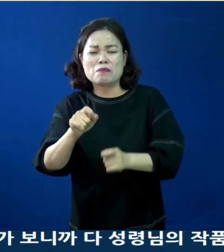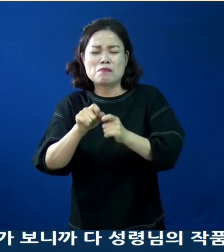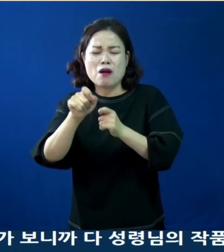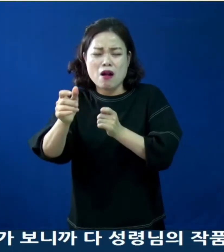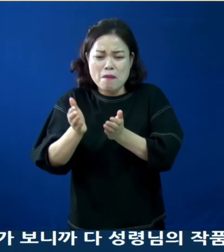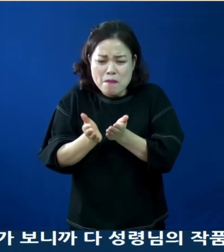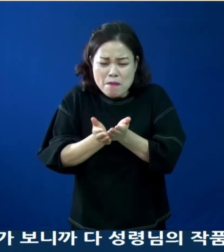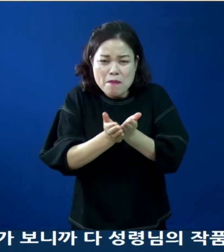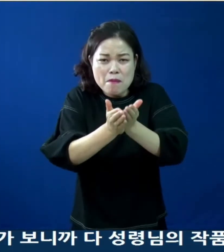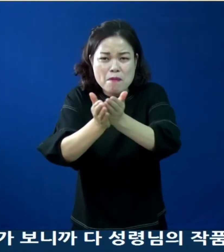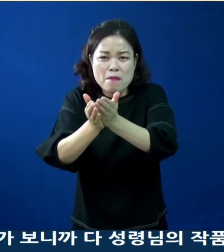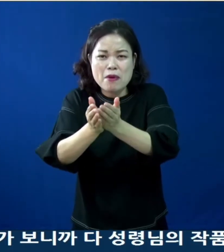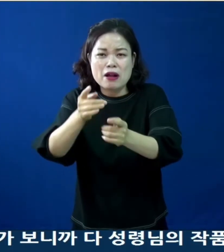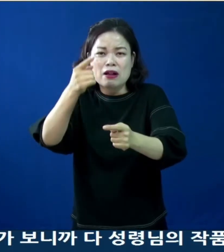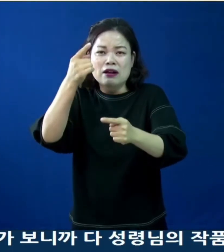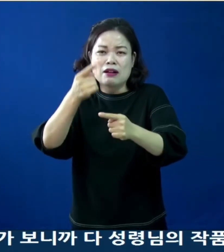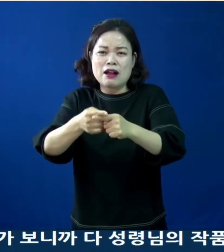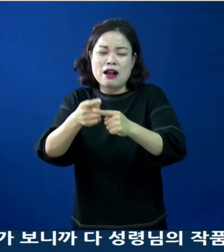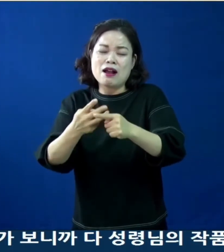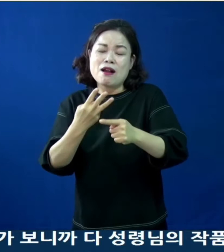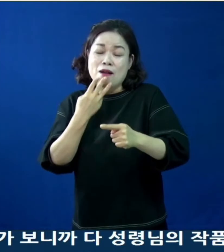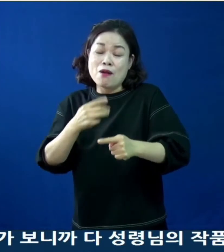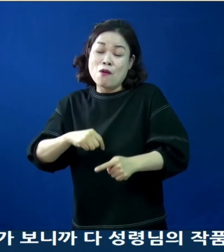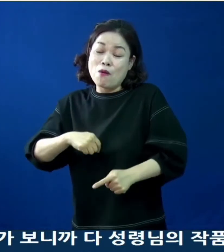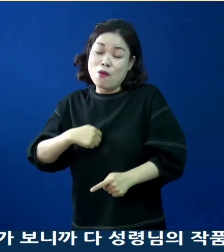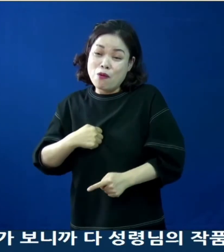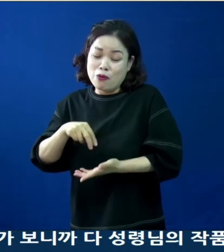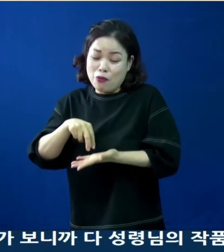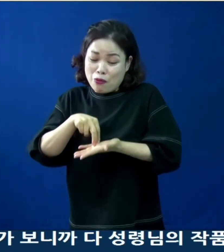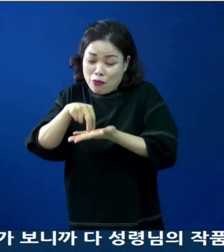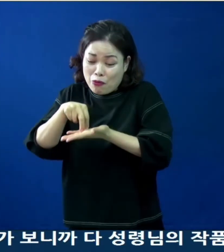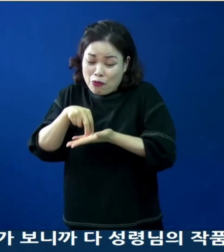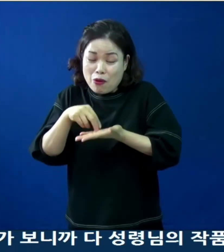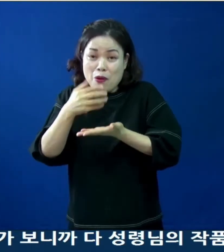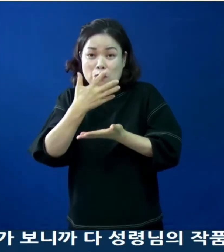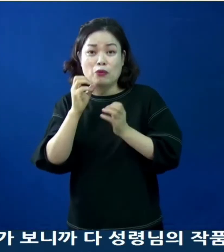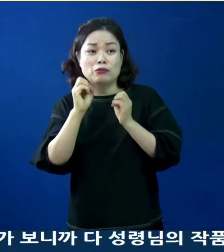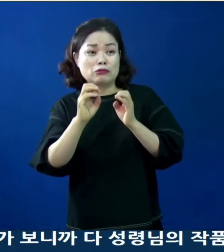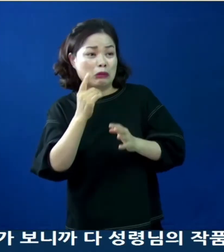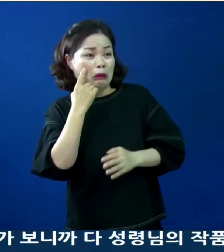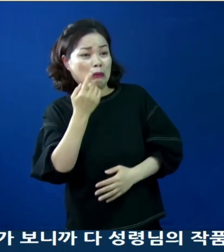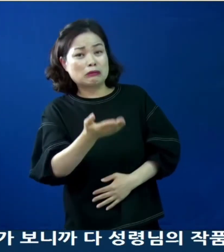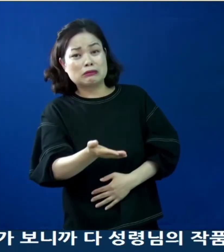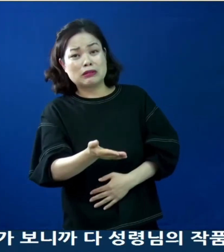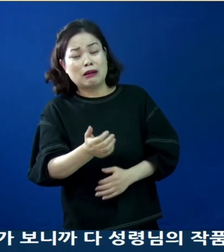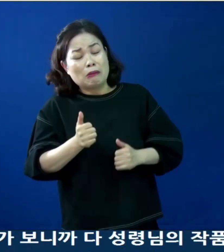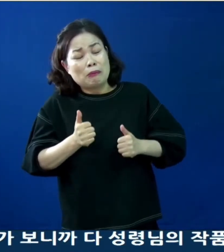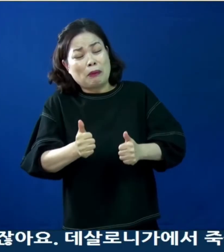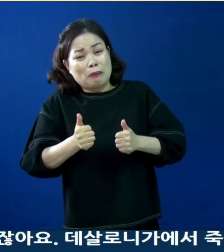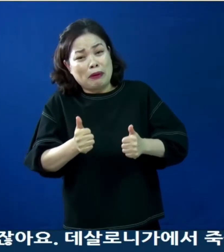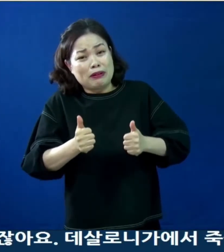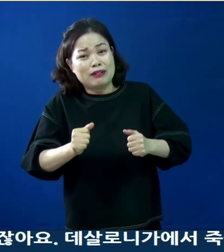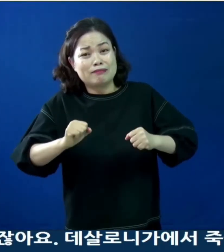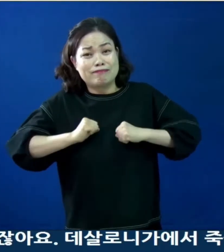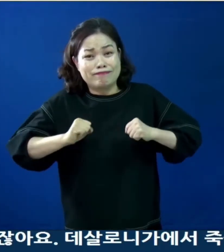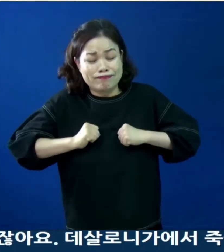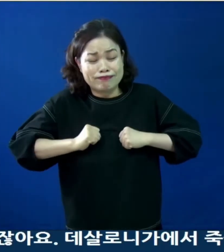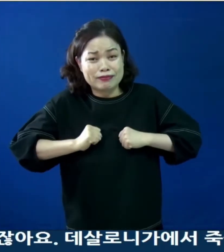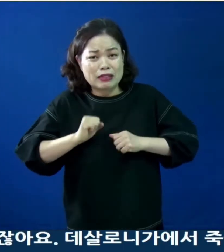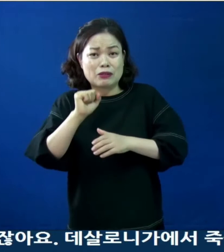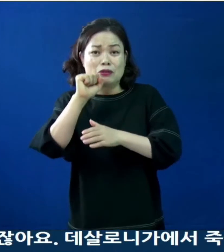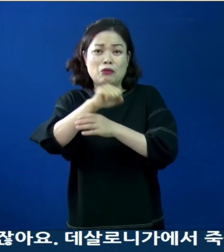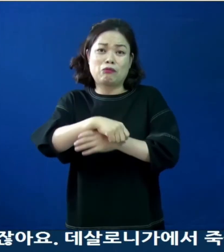타고 아덴에 가서 쓸쓸하게 혼자 거기서 있다가 복음 전도해 봤는데 뭐 열심히 하긴 했는데 뭐 그렇게